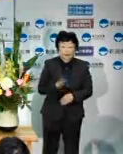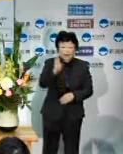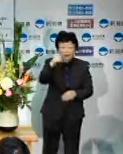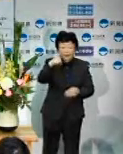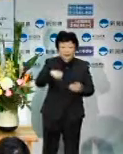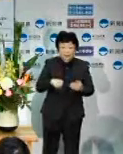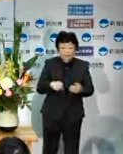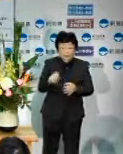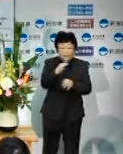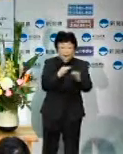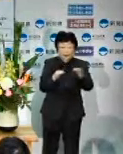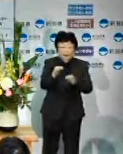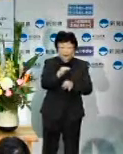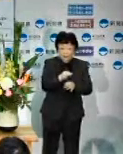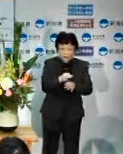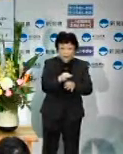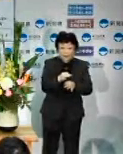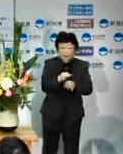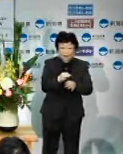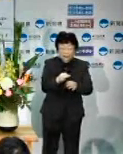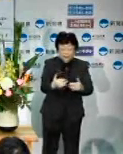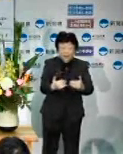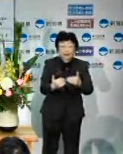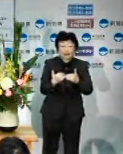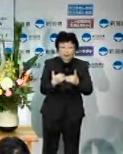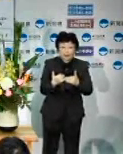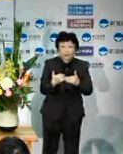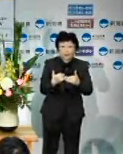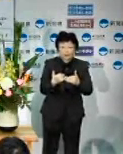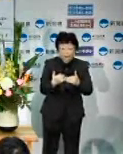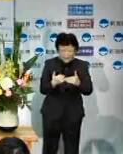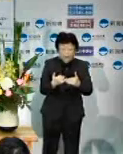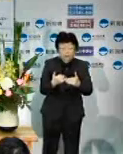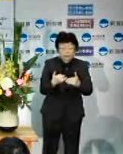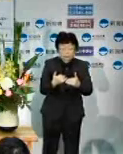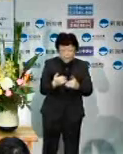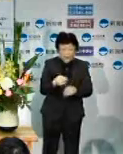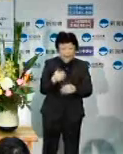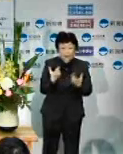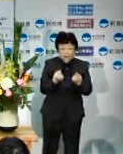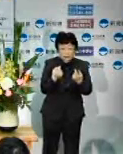内の景気経済にですね影響を与える要因、これはしっかり注視していきたいと思います。